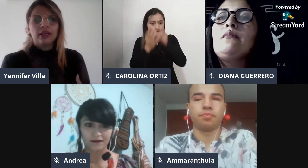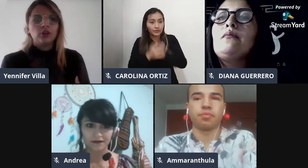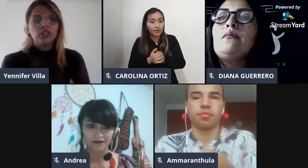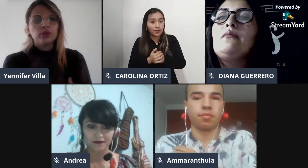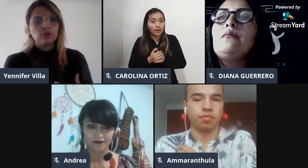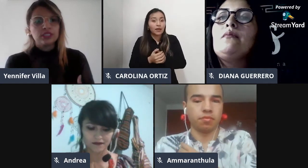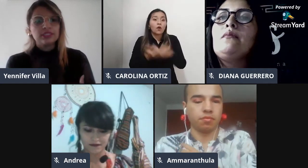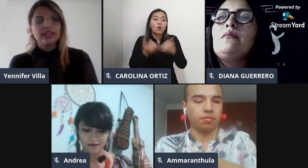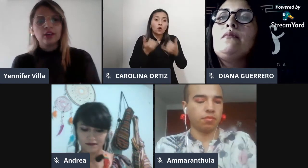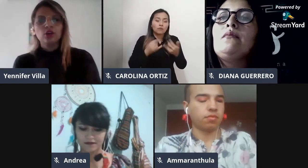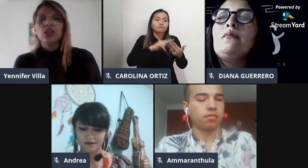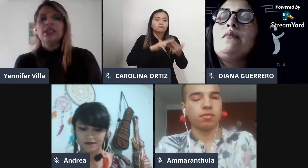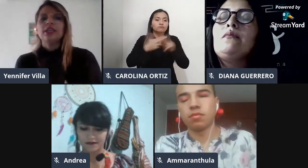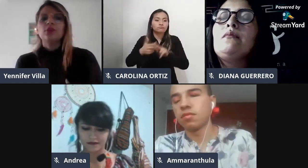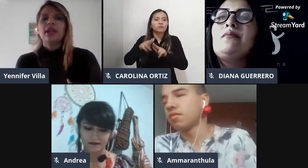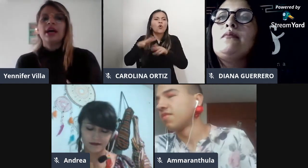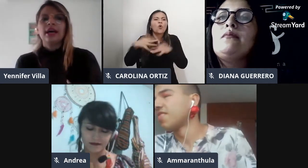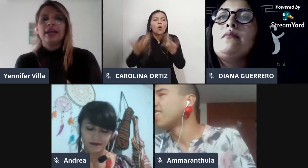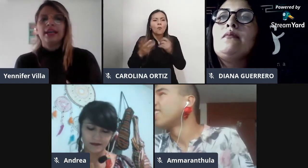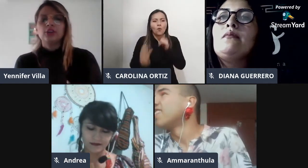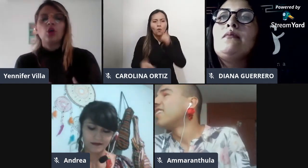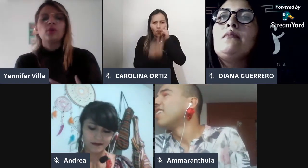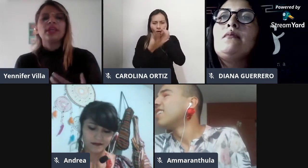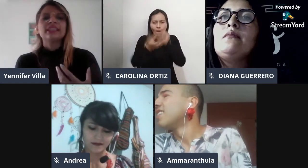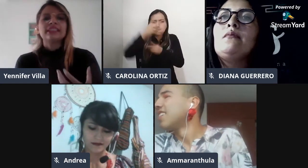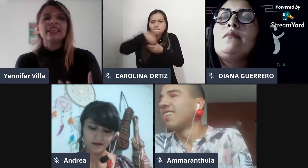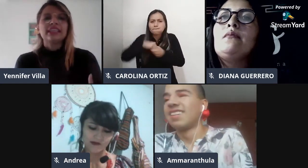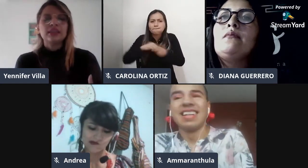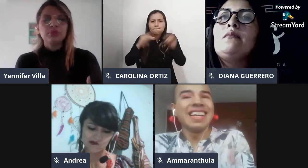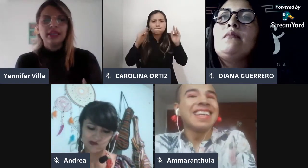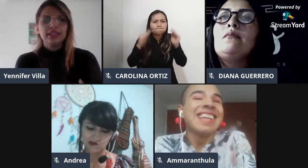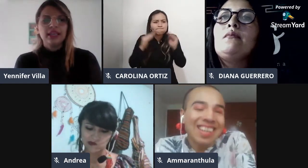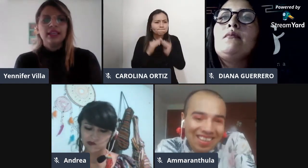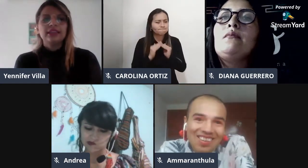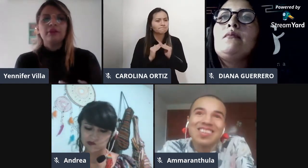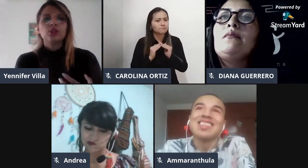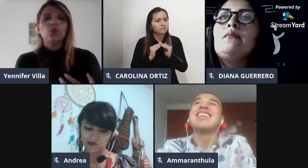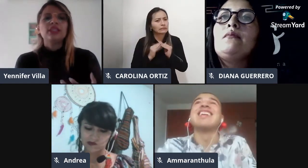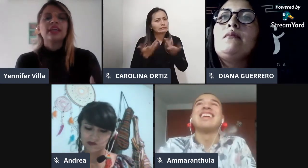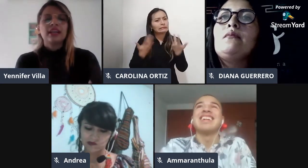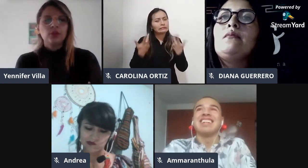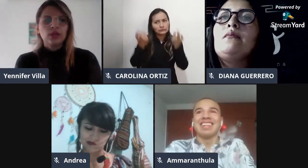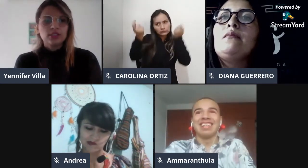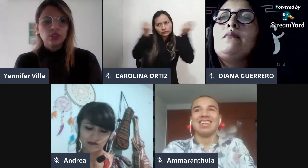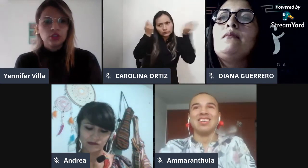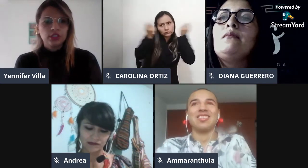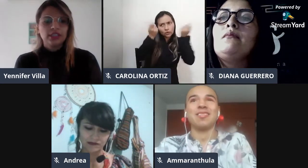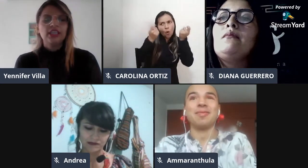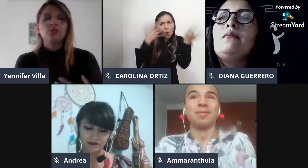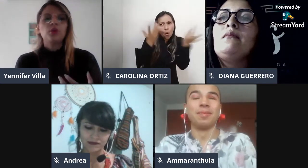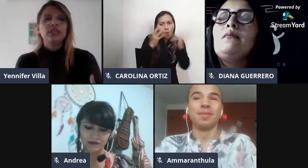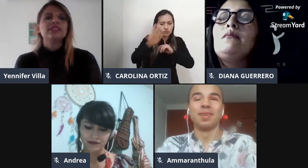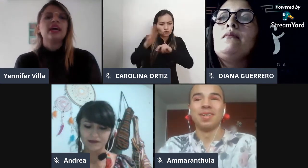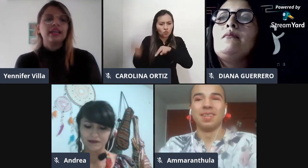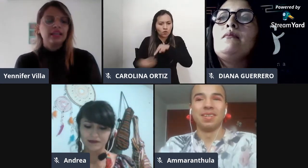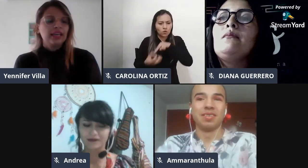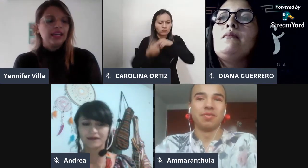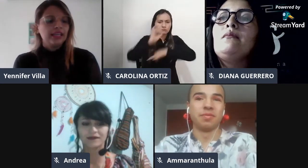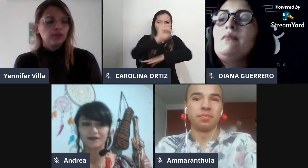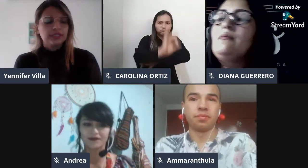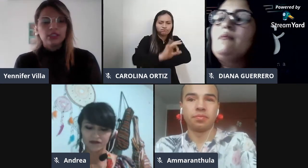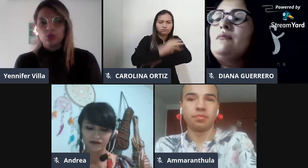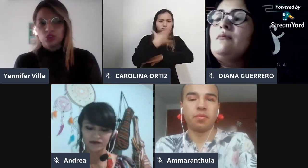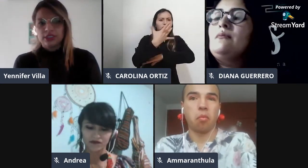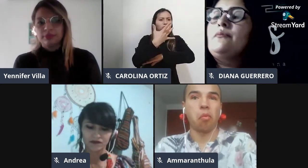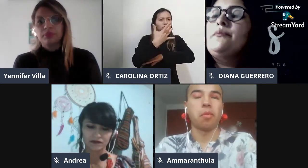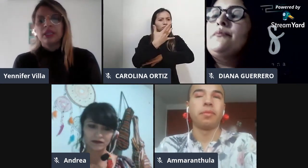por lo pedagógico en un encierro y en una toda una estrategia también de virtualizar la educación y de inmovilizar